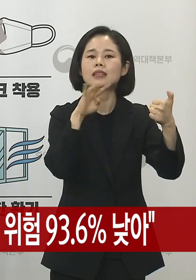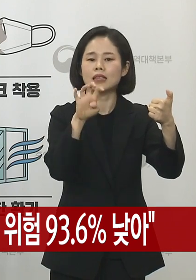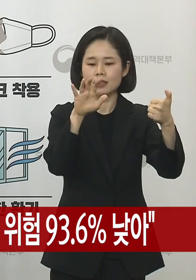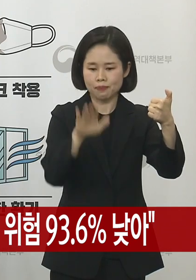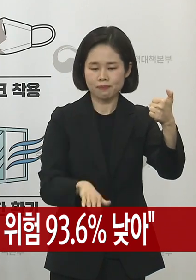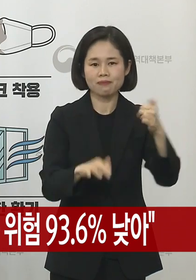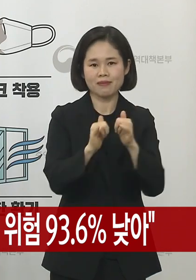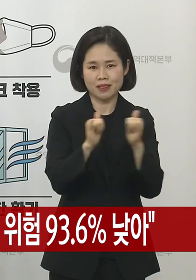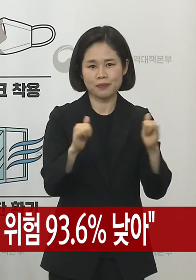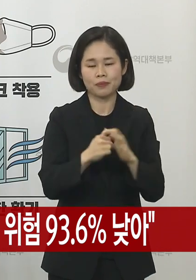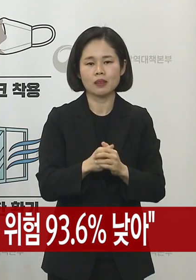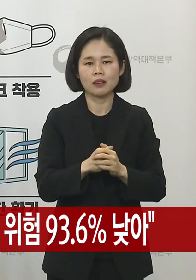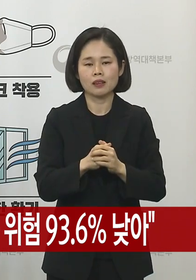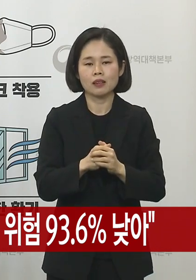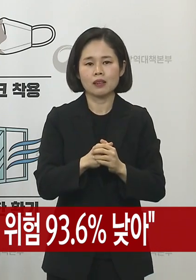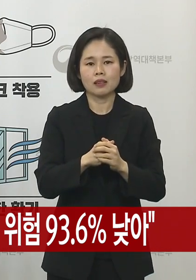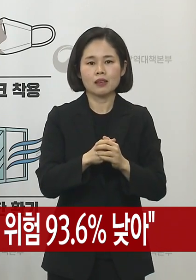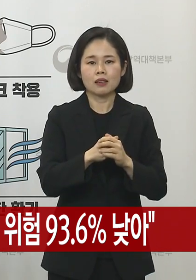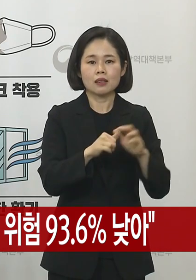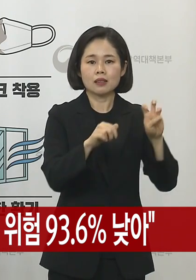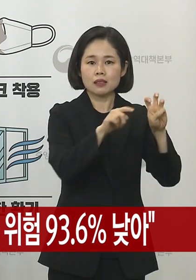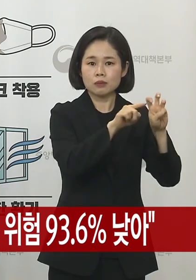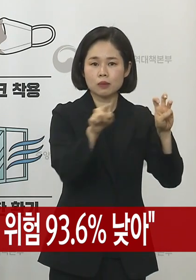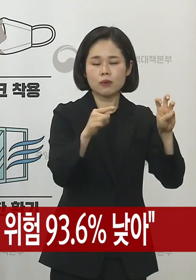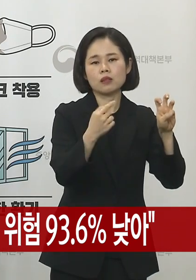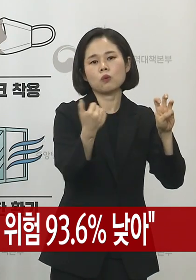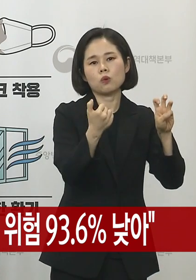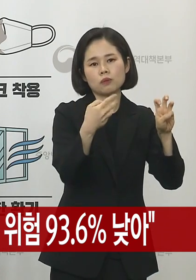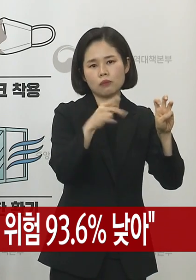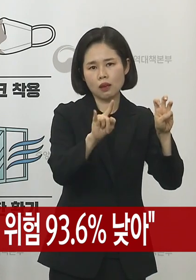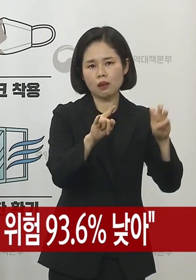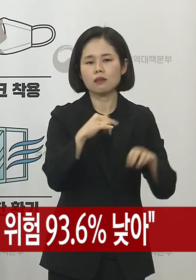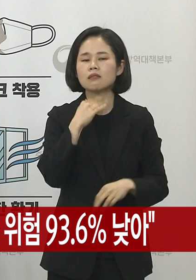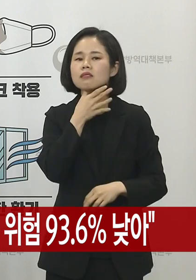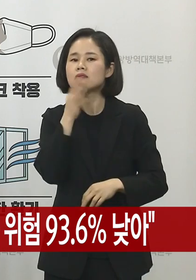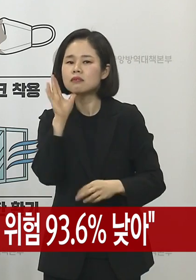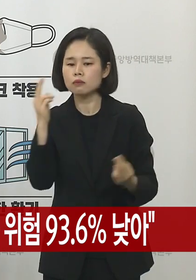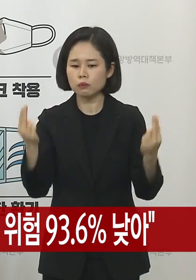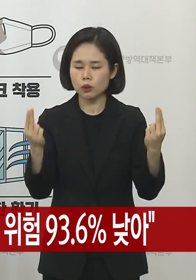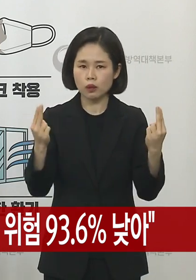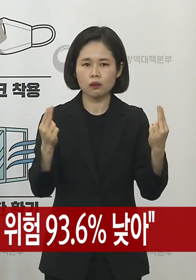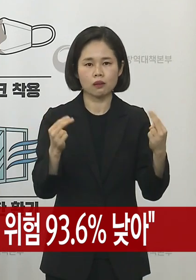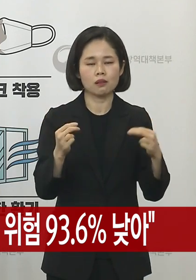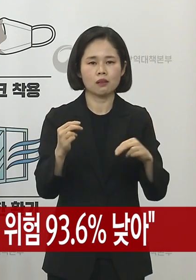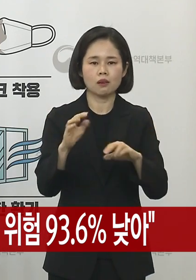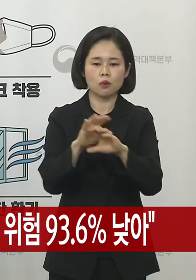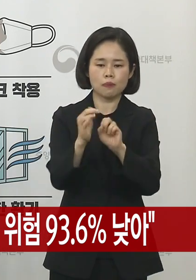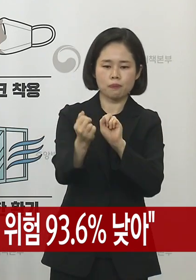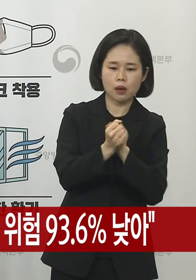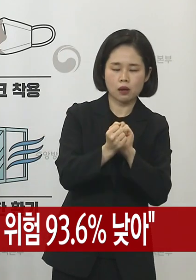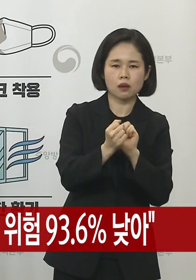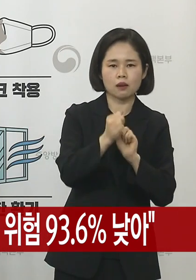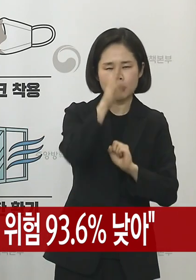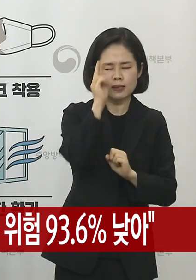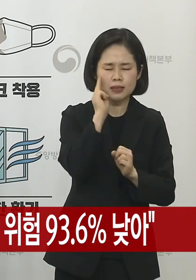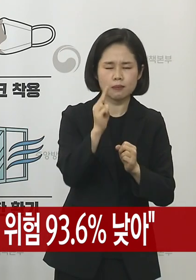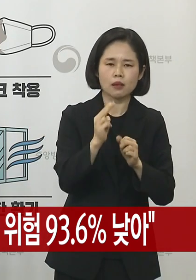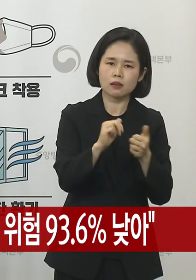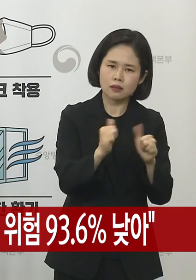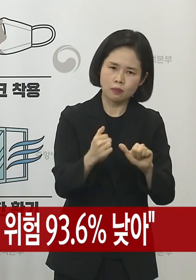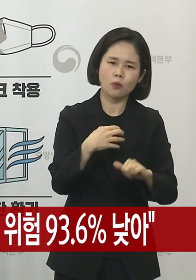됩니다. 청장년층은 고령층에 비해서 상대적으로 코로나로 인한 중증이나 사망 위험이